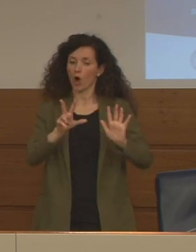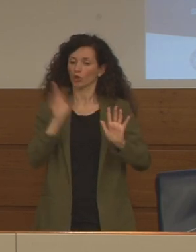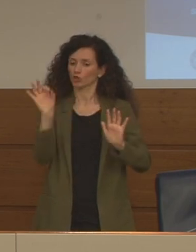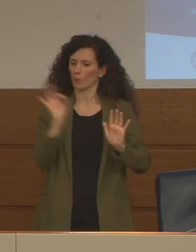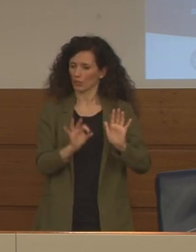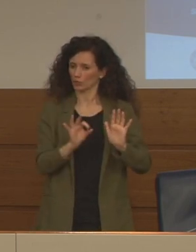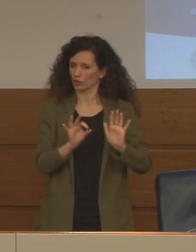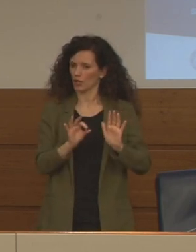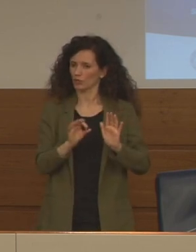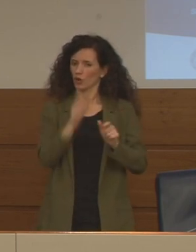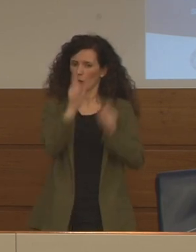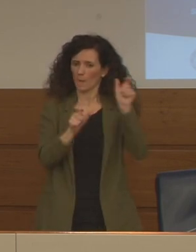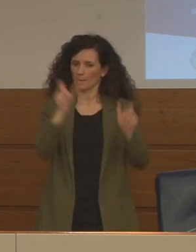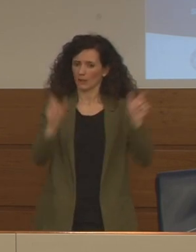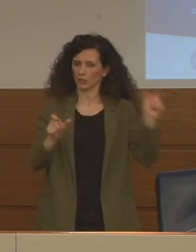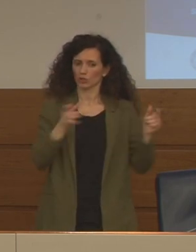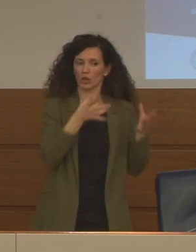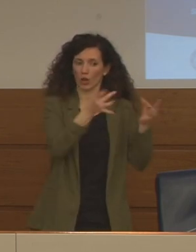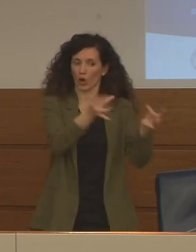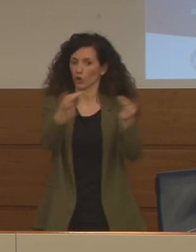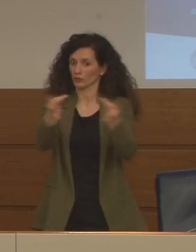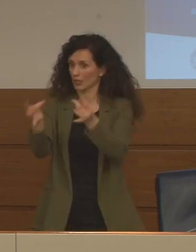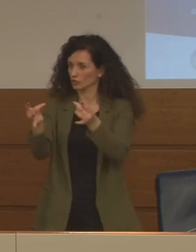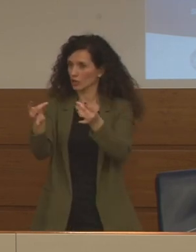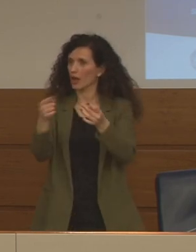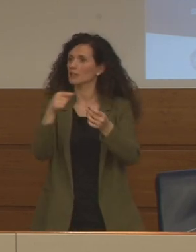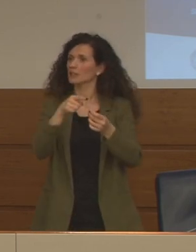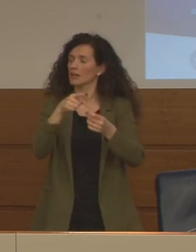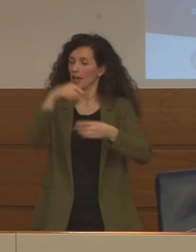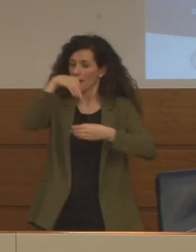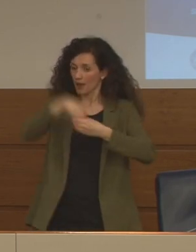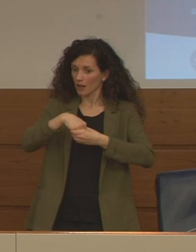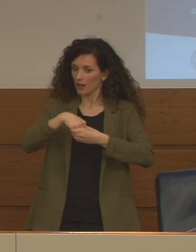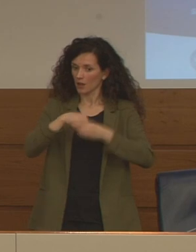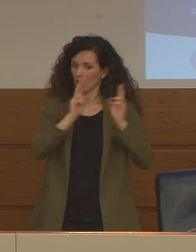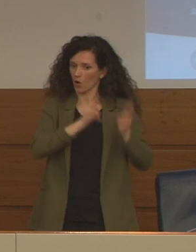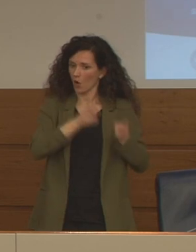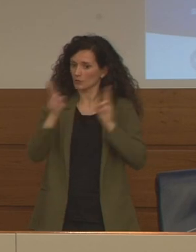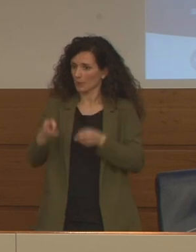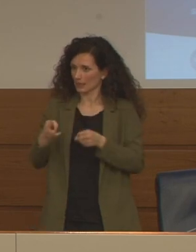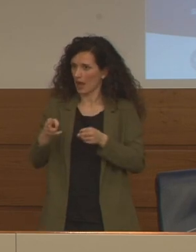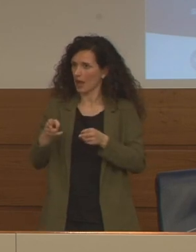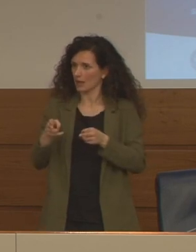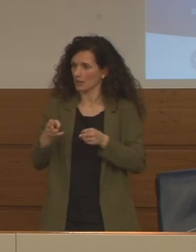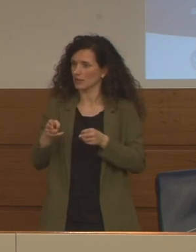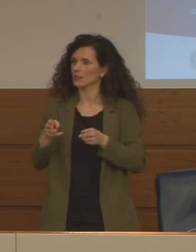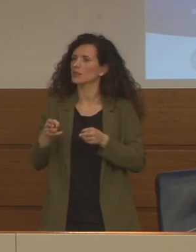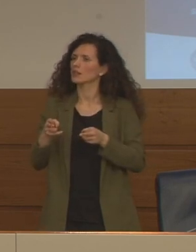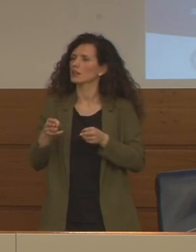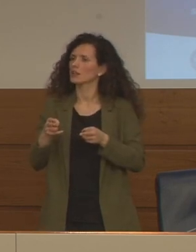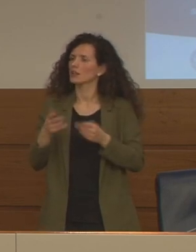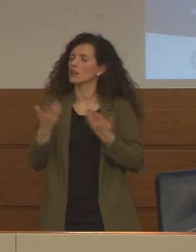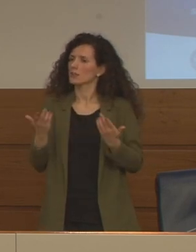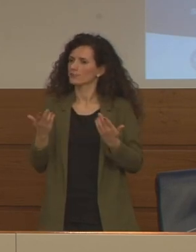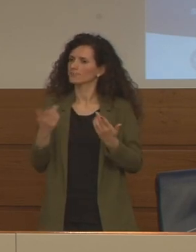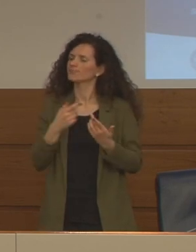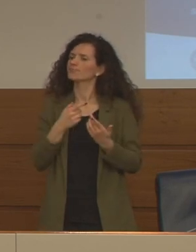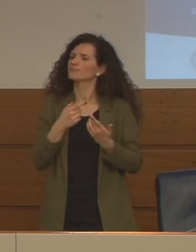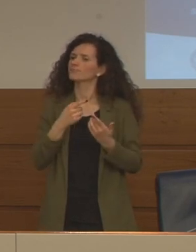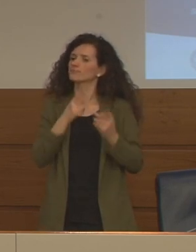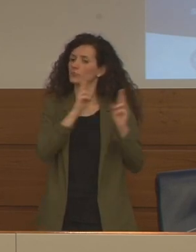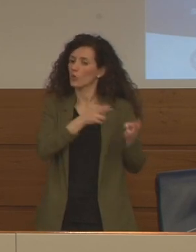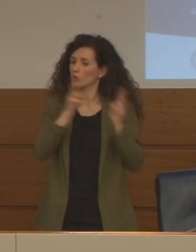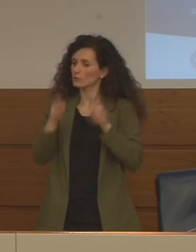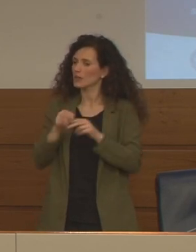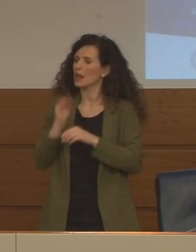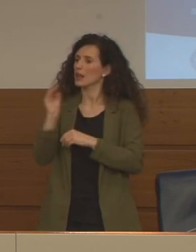delle persone contagiate risulterebbe all'interno degli ospedali dalle strutture sanitarie quindi sono operatori sanitari chiedono ancora di più la possibilità